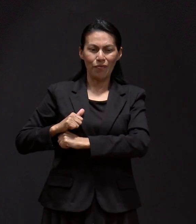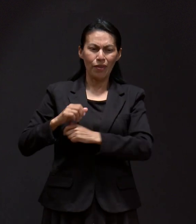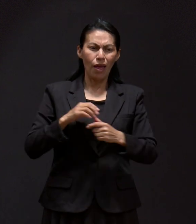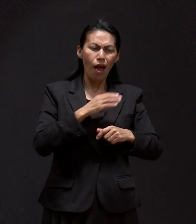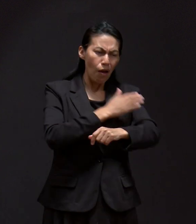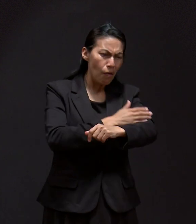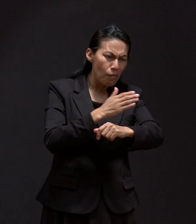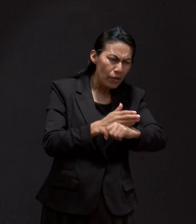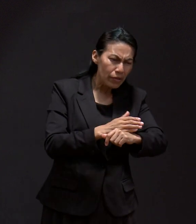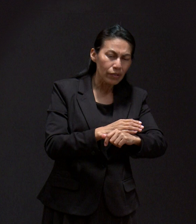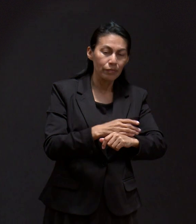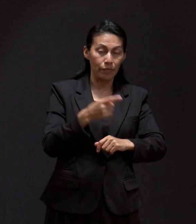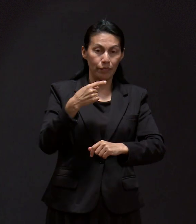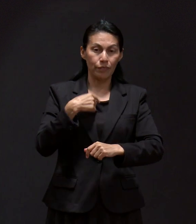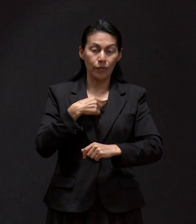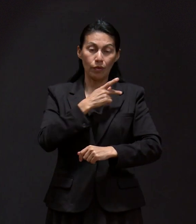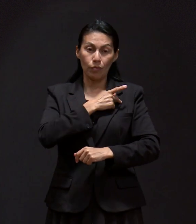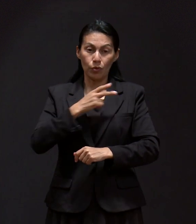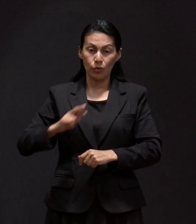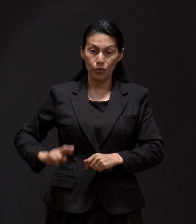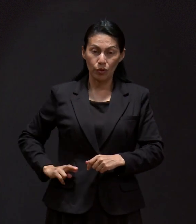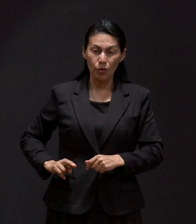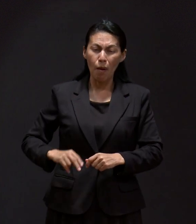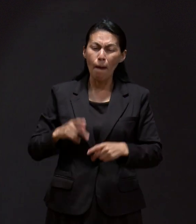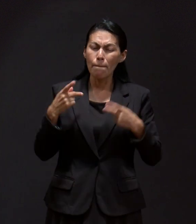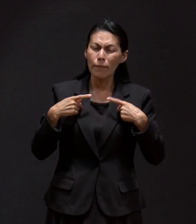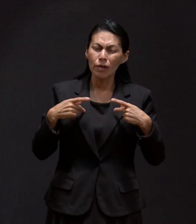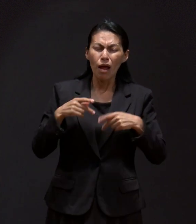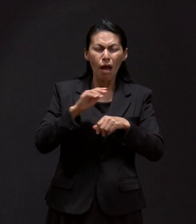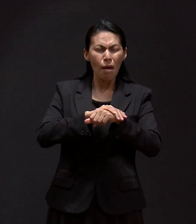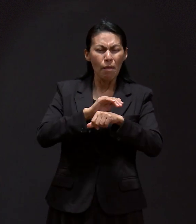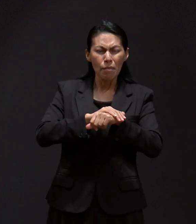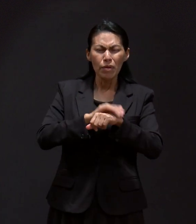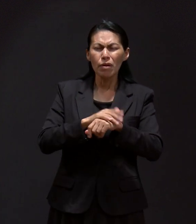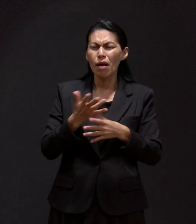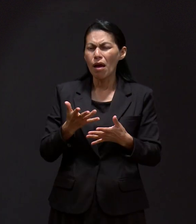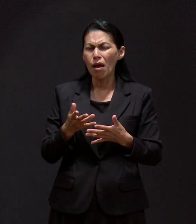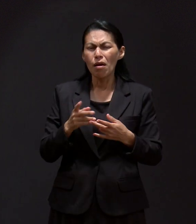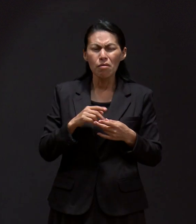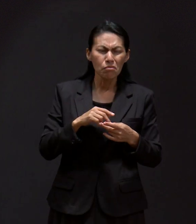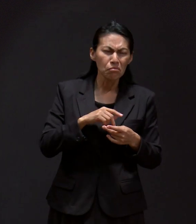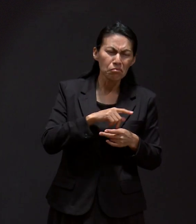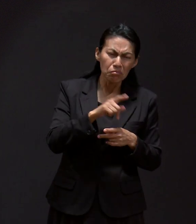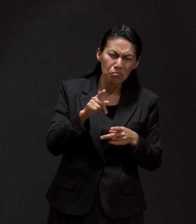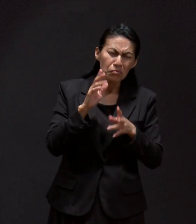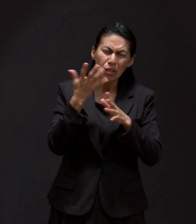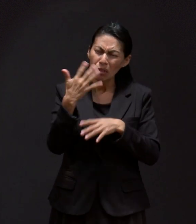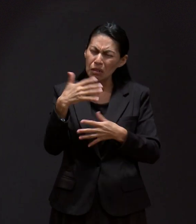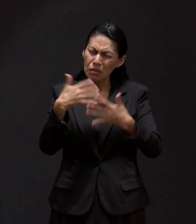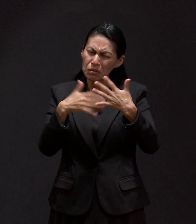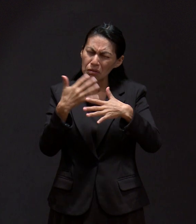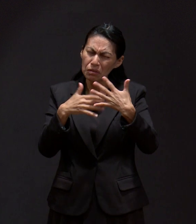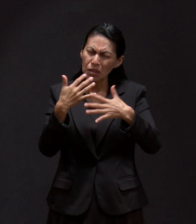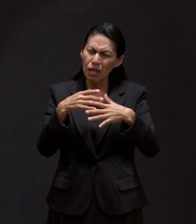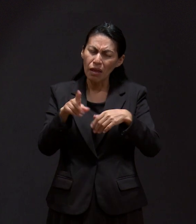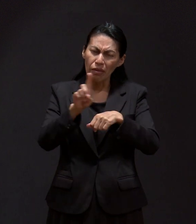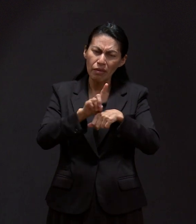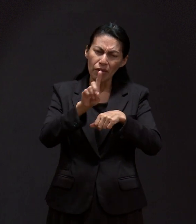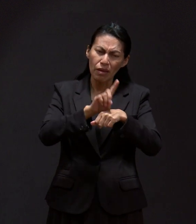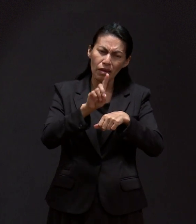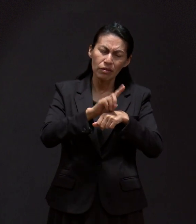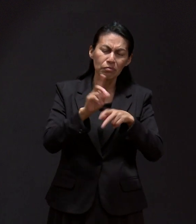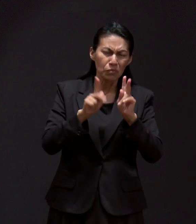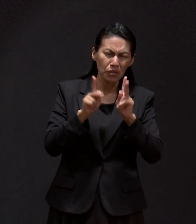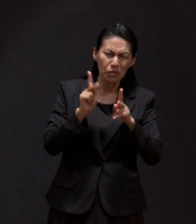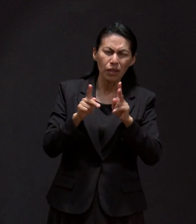las directoras a mí me tocó una hermana que venía de puerto rico así que tuvimos una convivencia como por 15 días